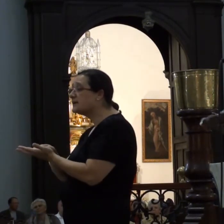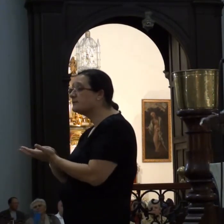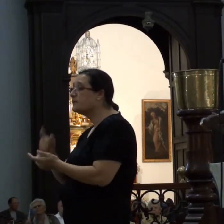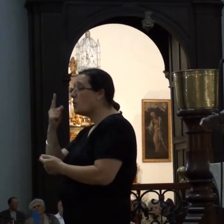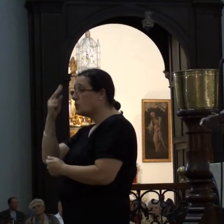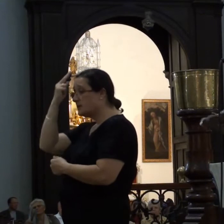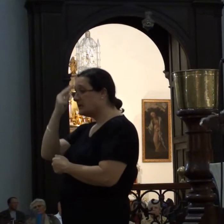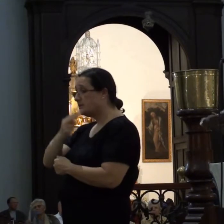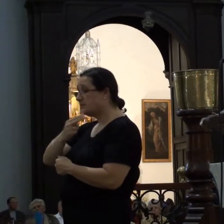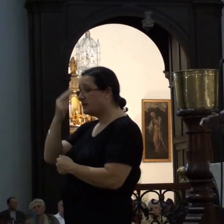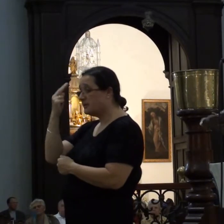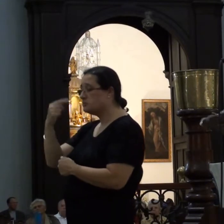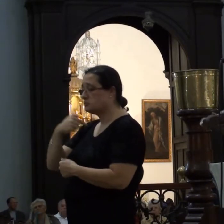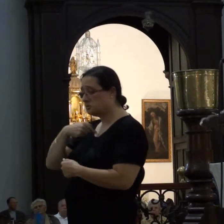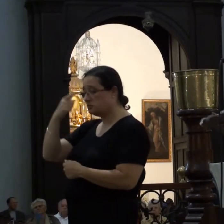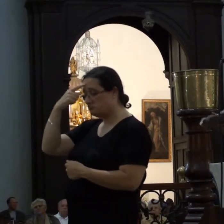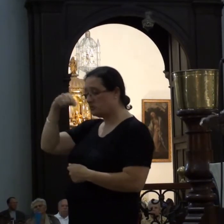cristianismo de compensación